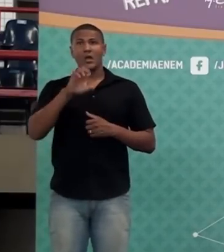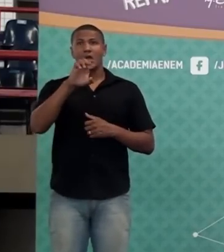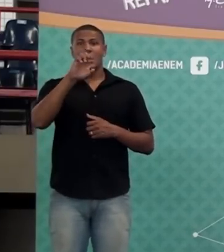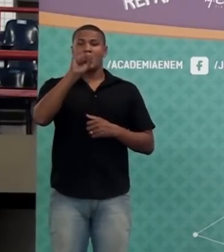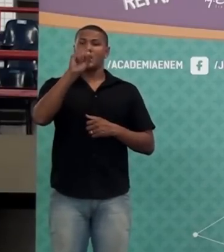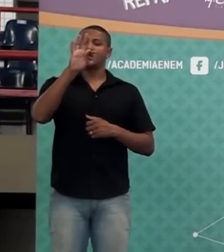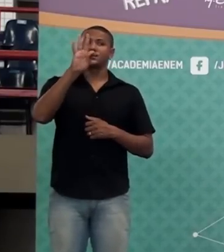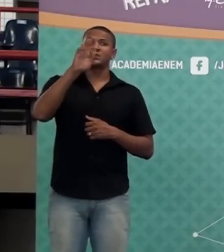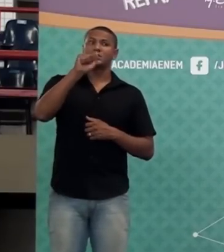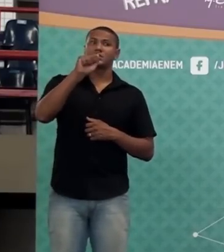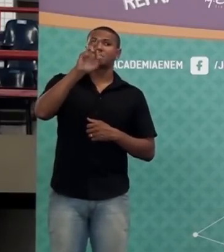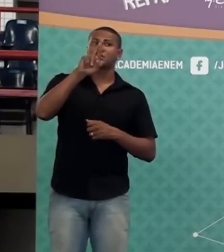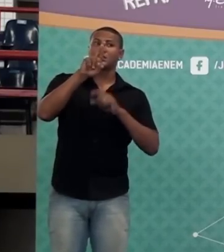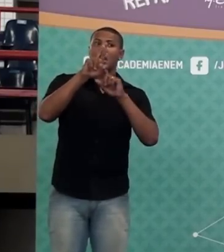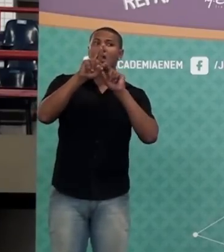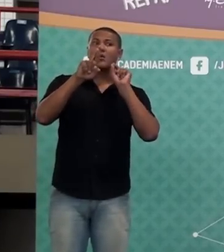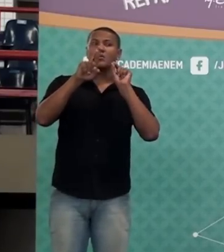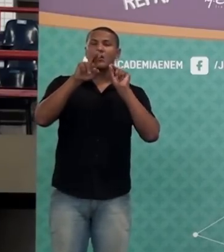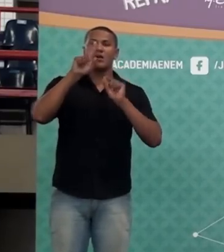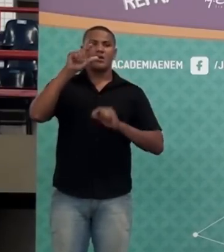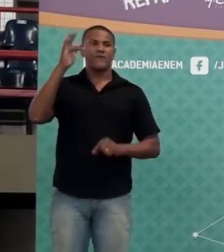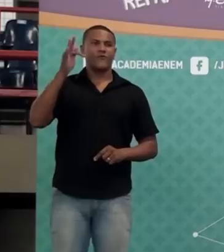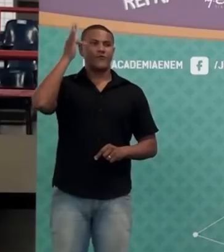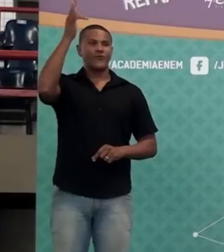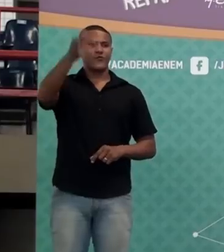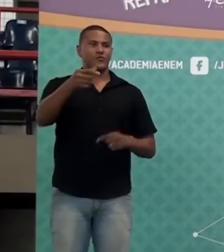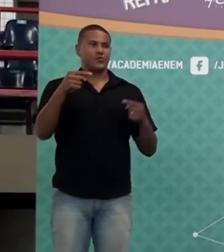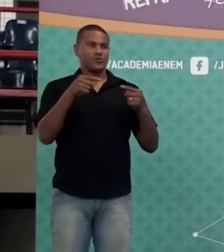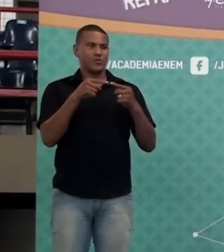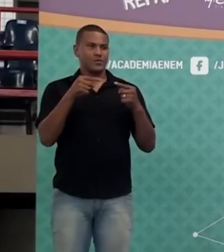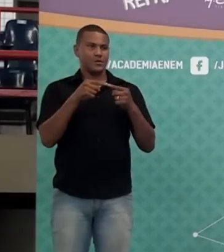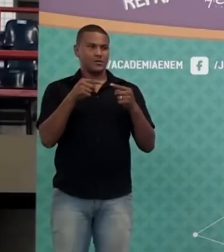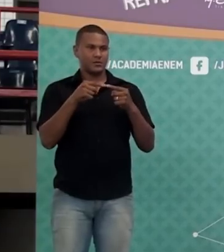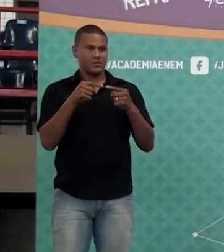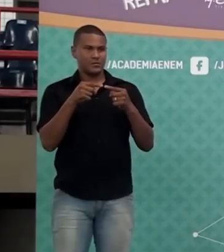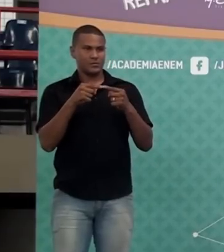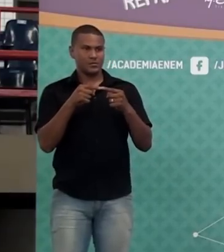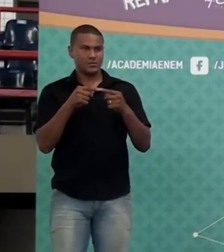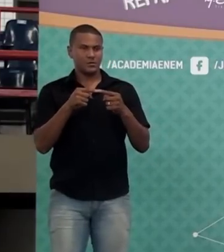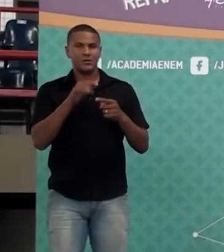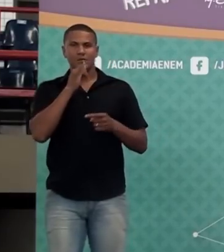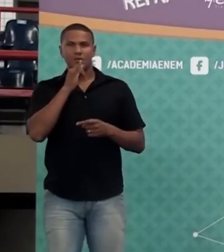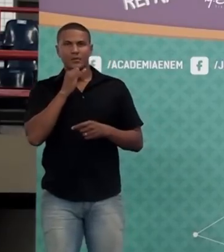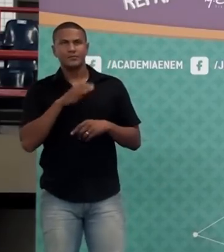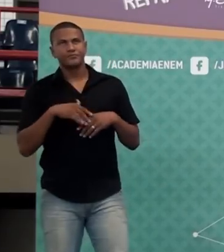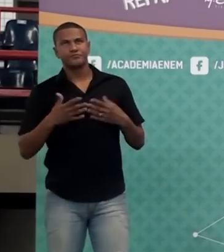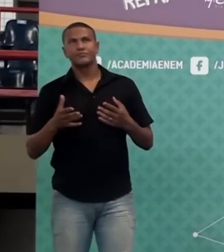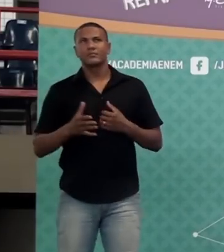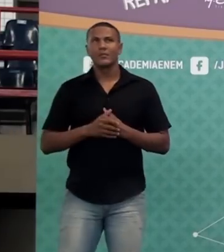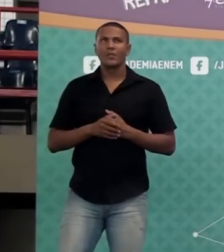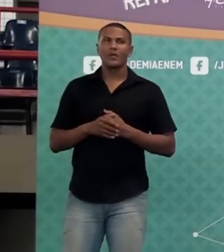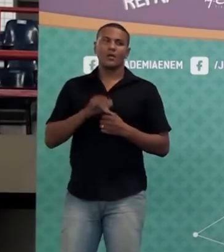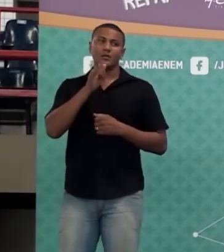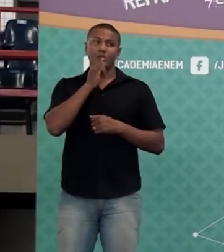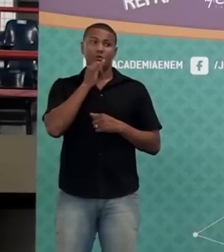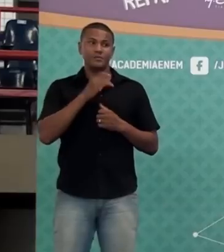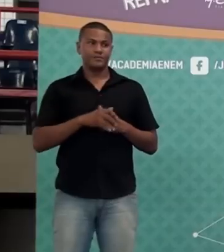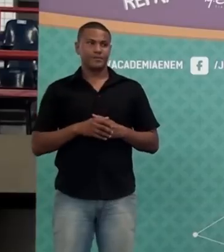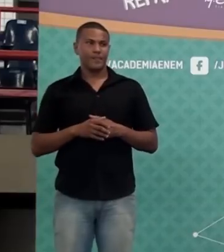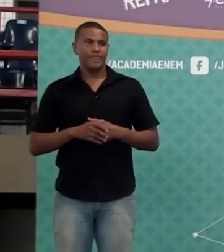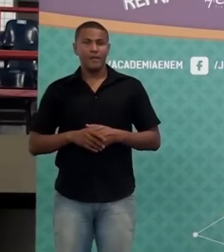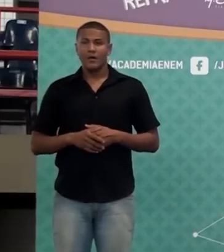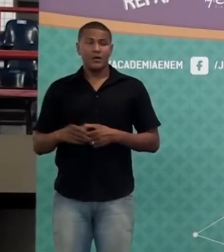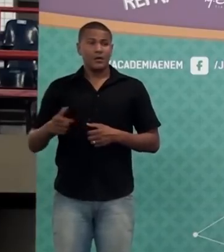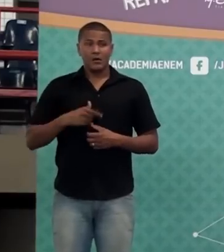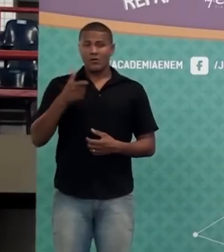troque por permanecer. Vamos exemplificar. Se eu dissesse, o controle está na minha